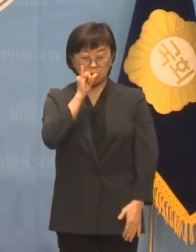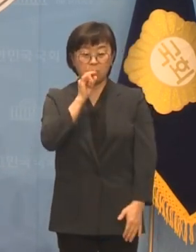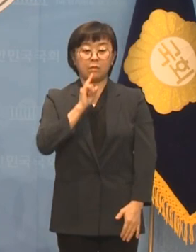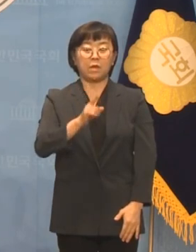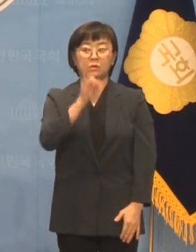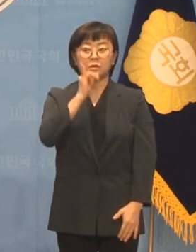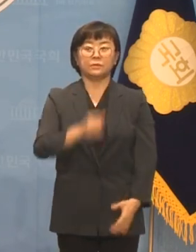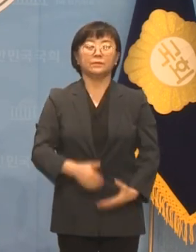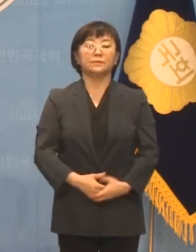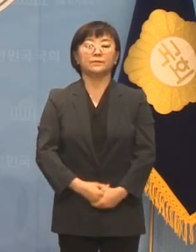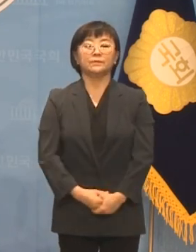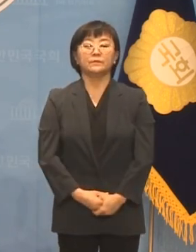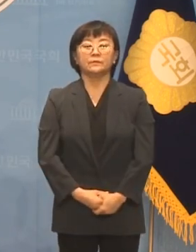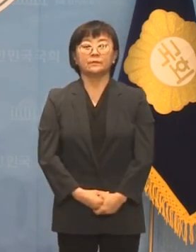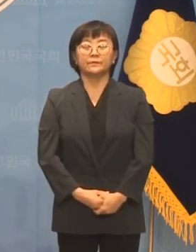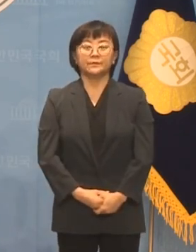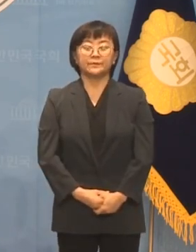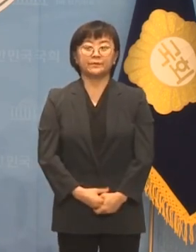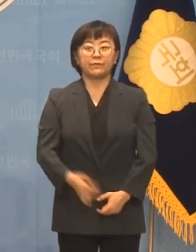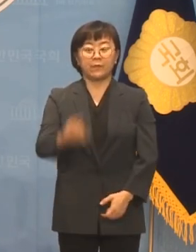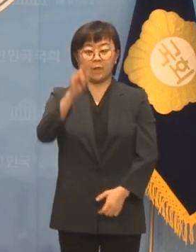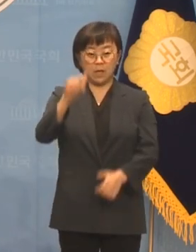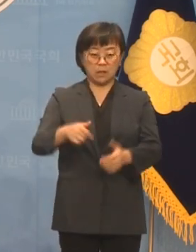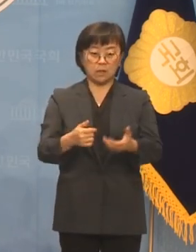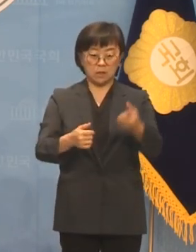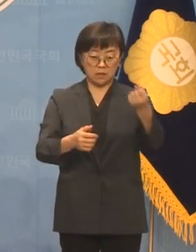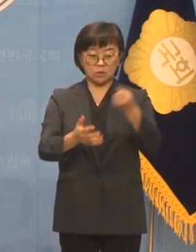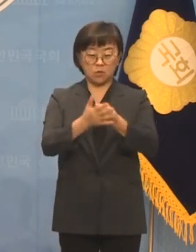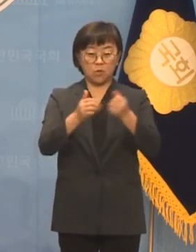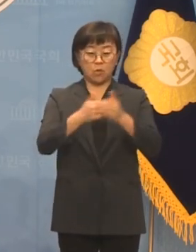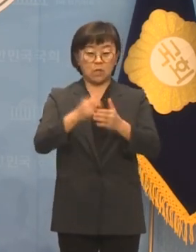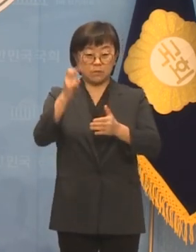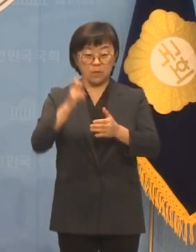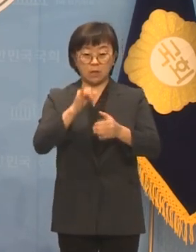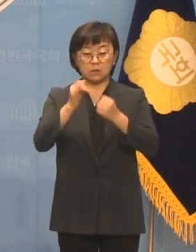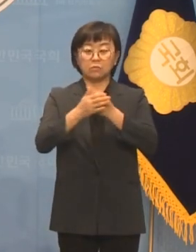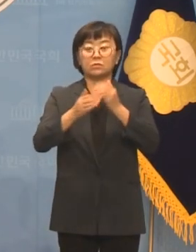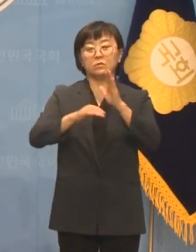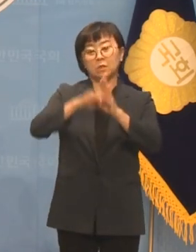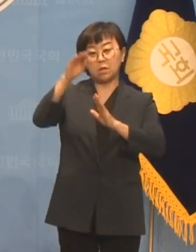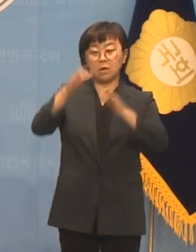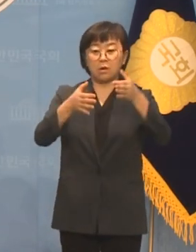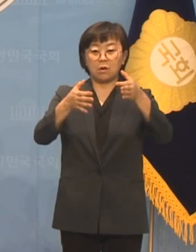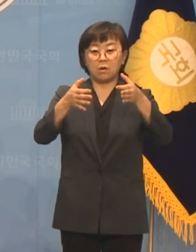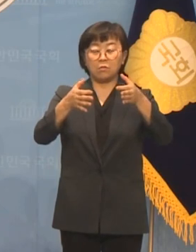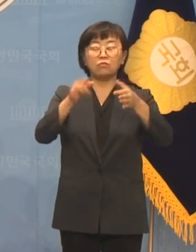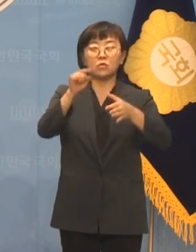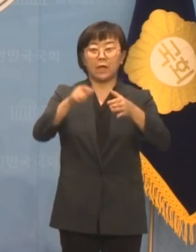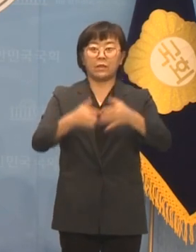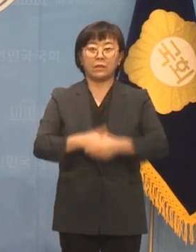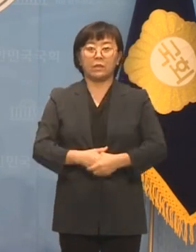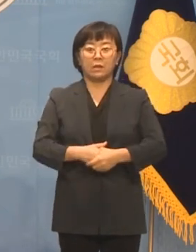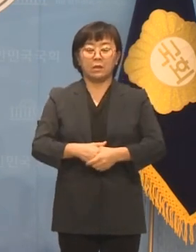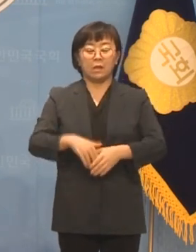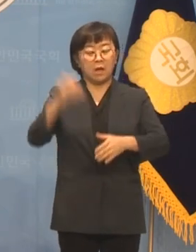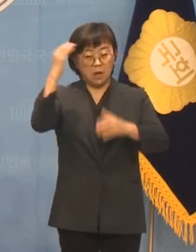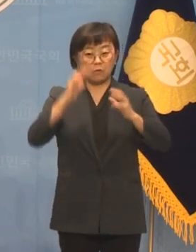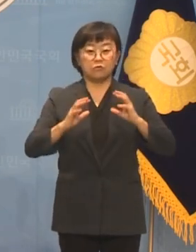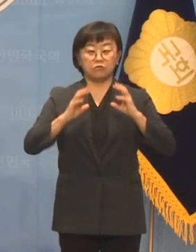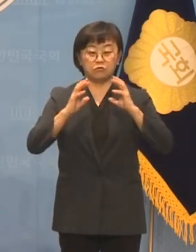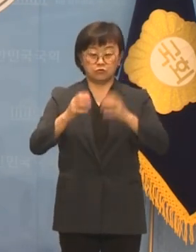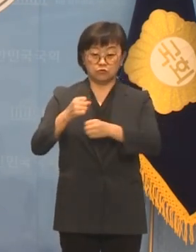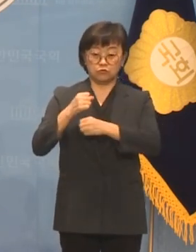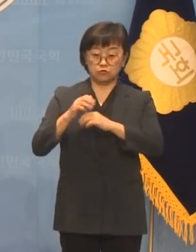말하고 있습니다 핵을 움켜지고 무력 도발을 일삼는 쪽은 북한인들 마치 대한민국